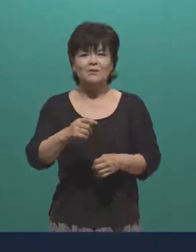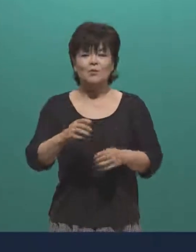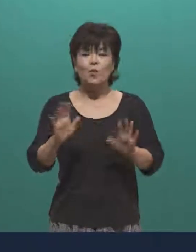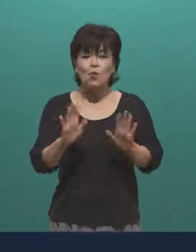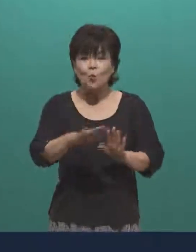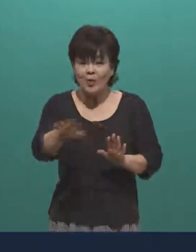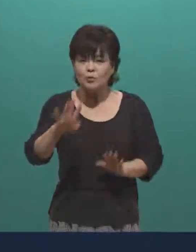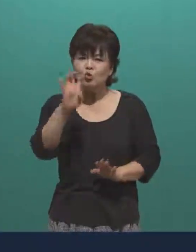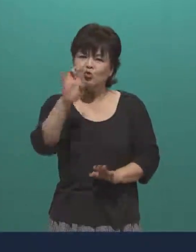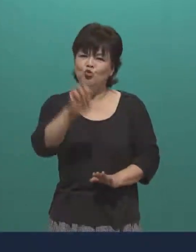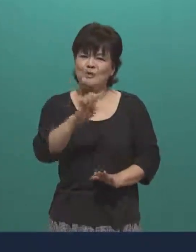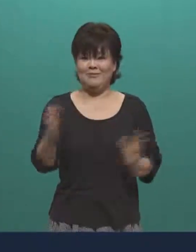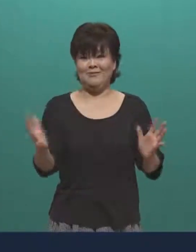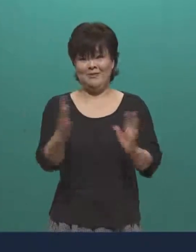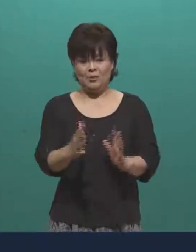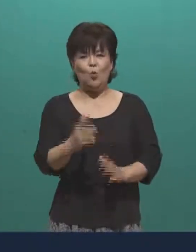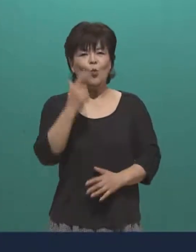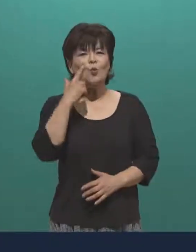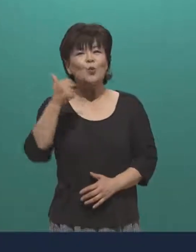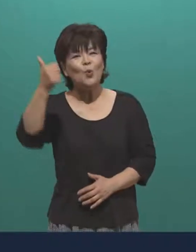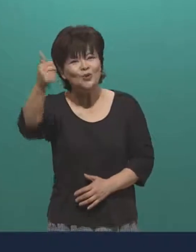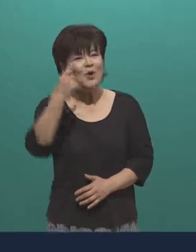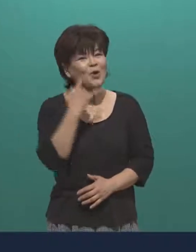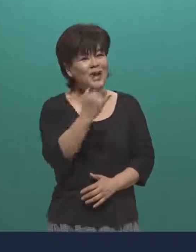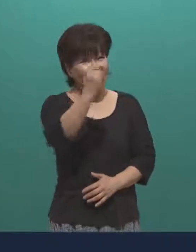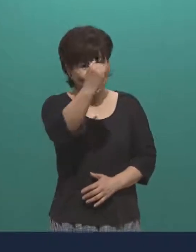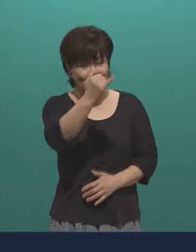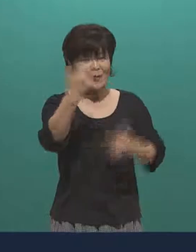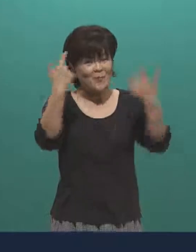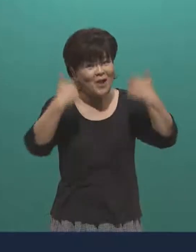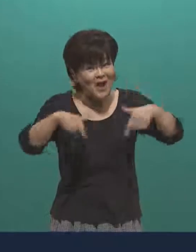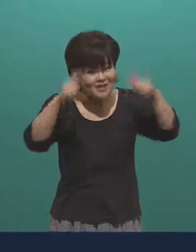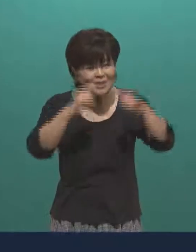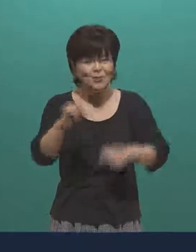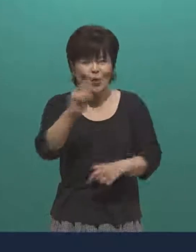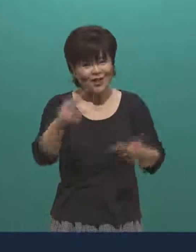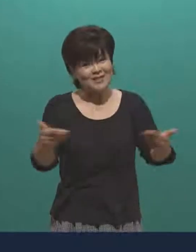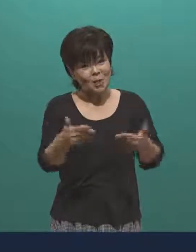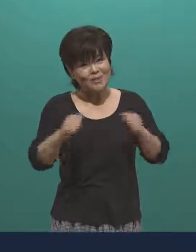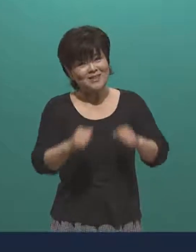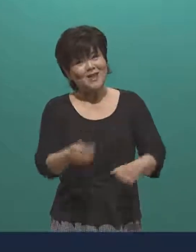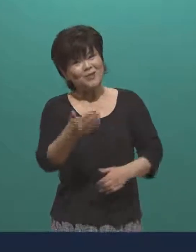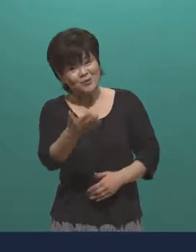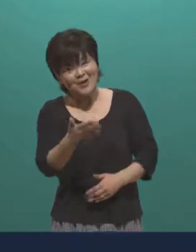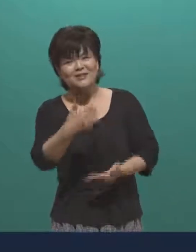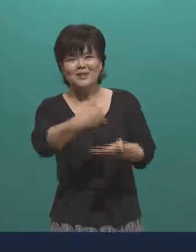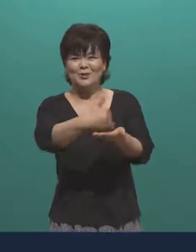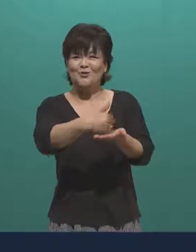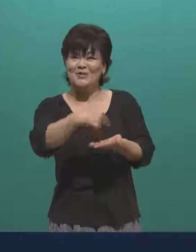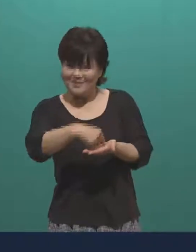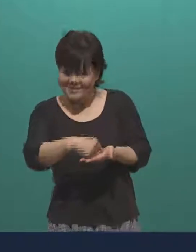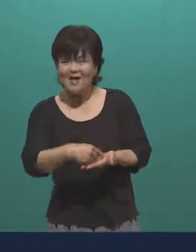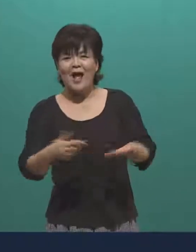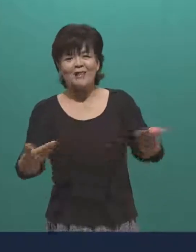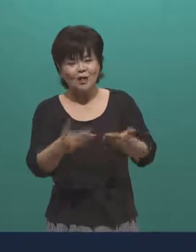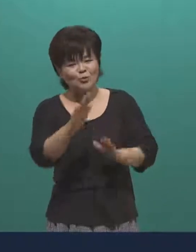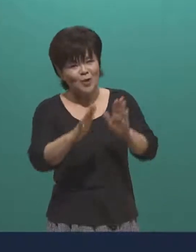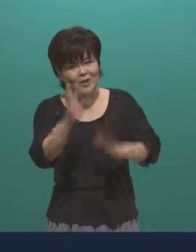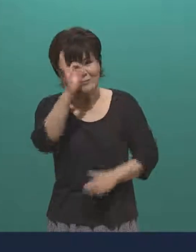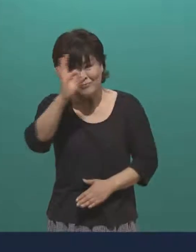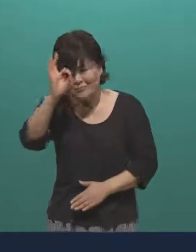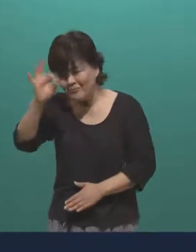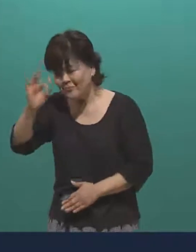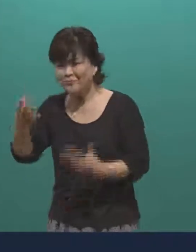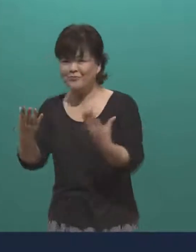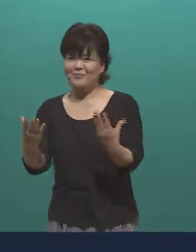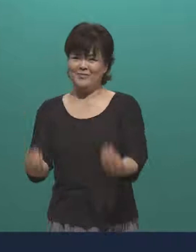この日はおよそ40人の子どもたちが参加し、お父さんお母さんから毎日どんな仕事をしているか説明